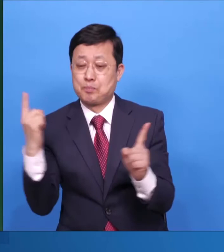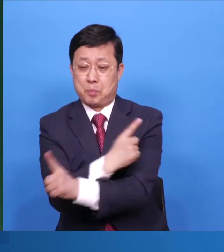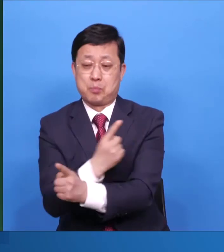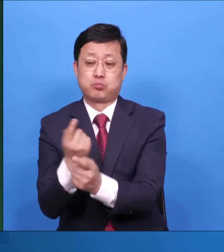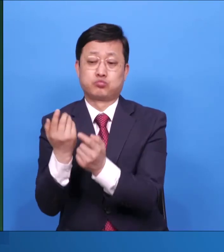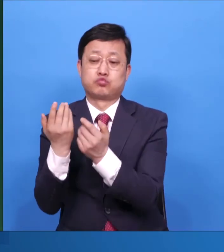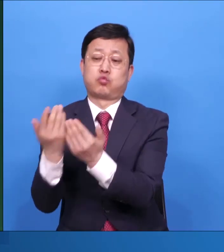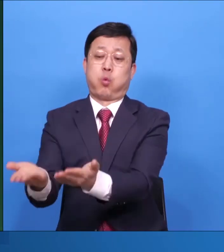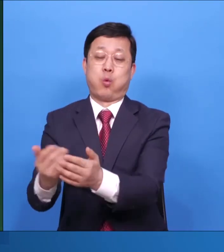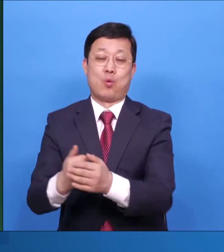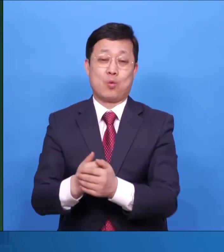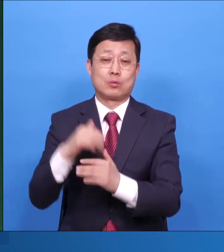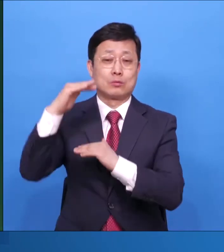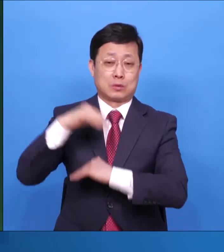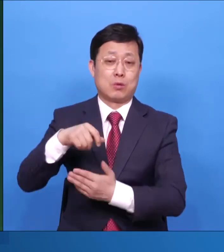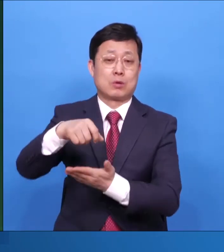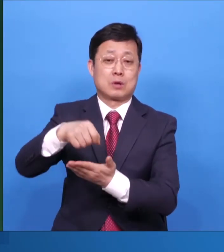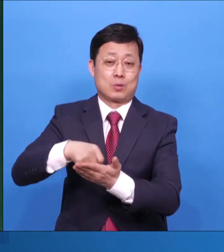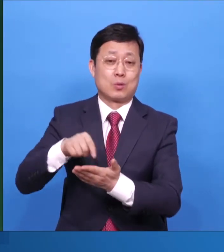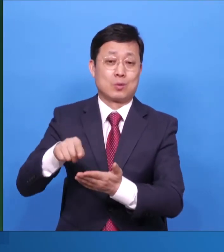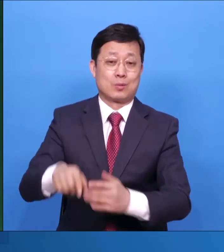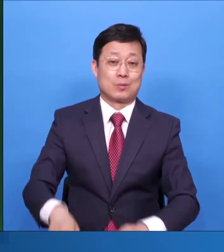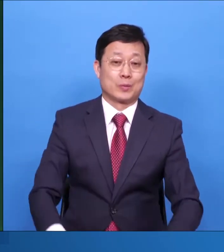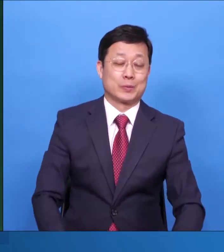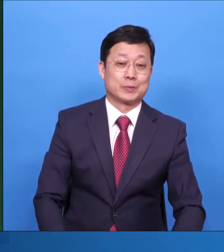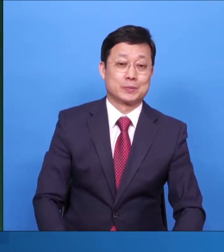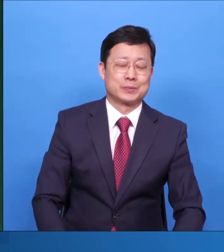중요한 일 보이지. Es algo muy importante lo que aconteció aquí.